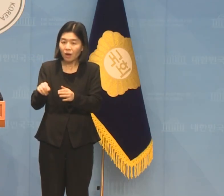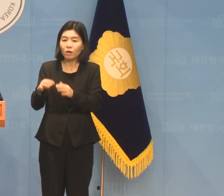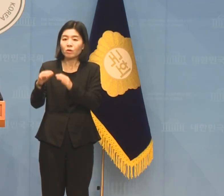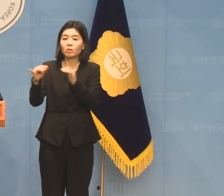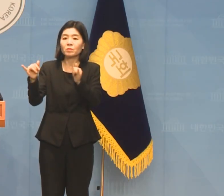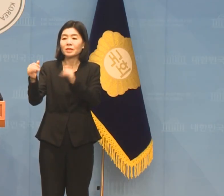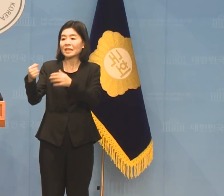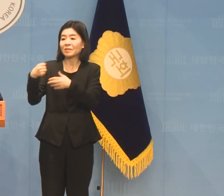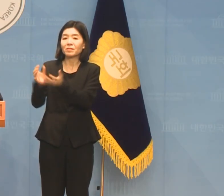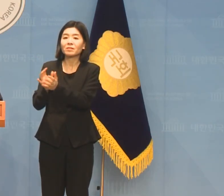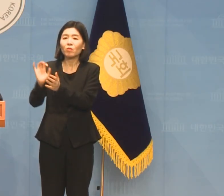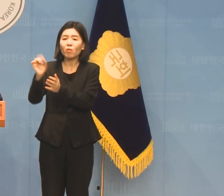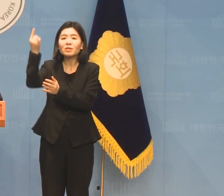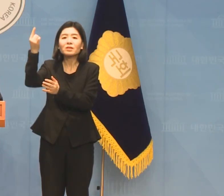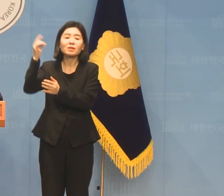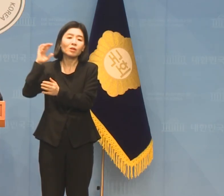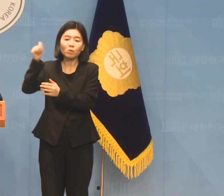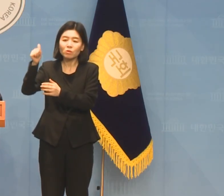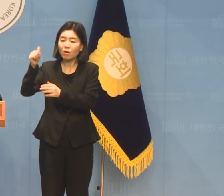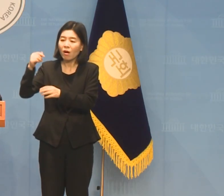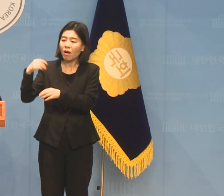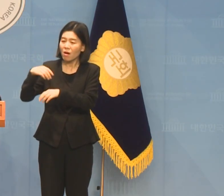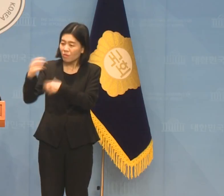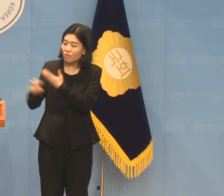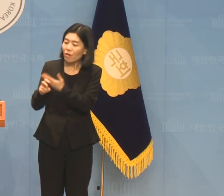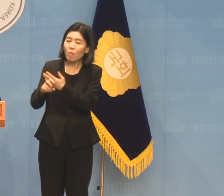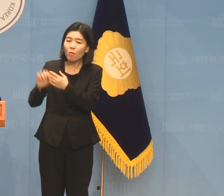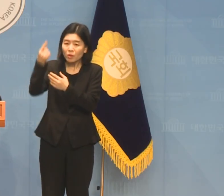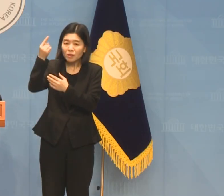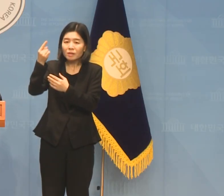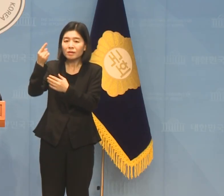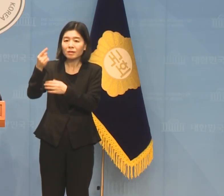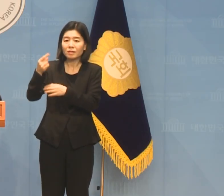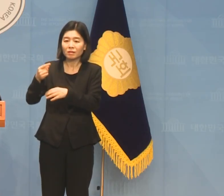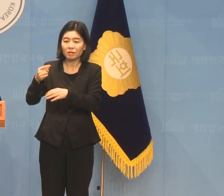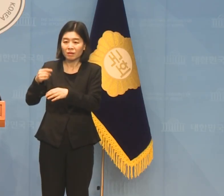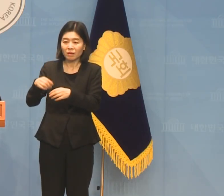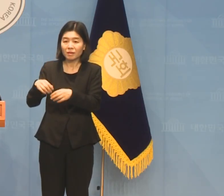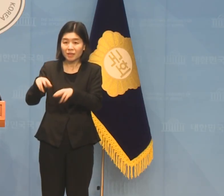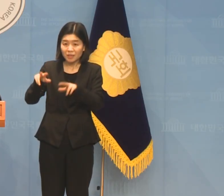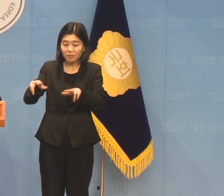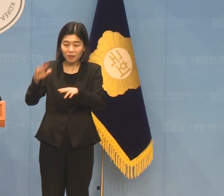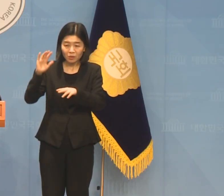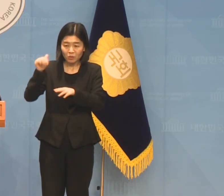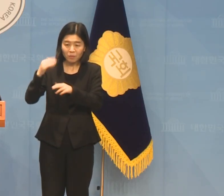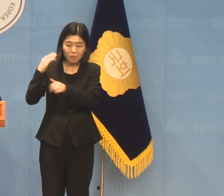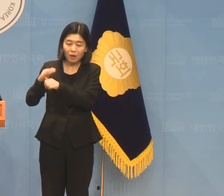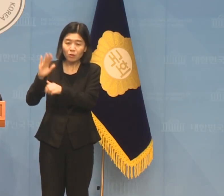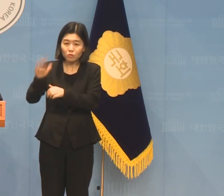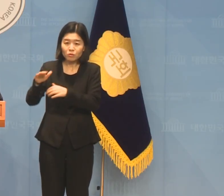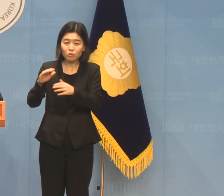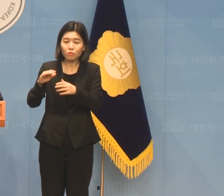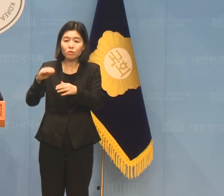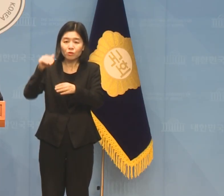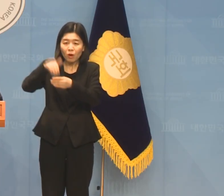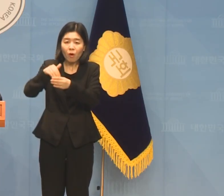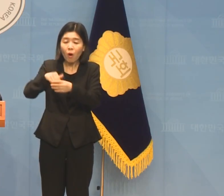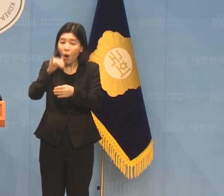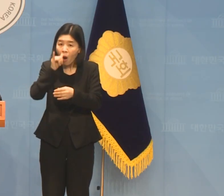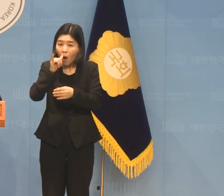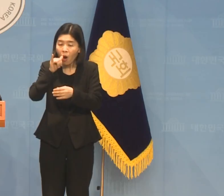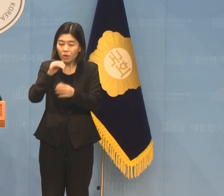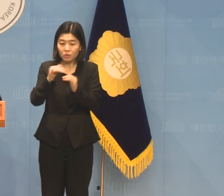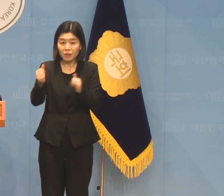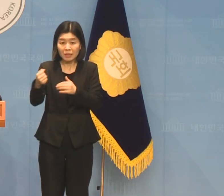인해 치러지는 대선인 만큼 국민들은 최소한의 반성과 사과의 메시지를 기대했습니다. 이러한